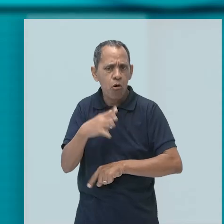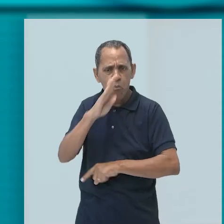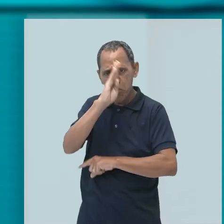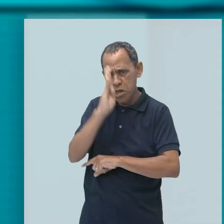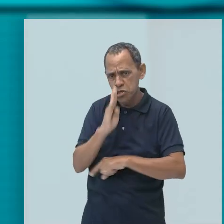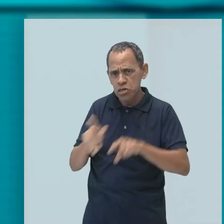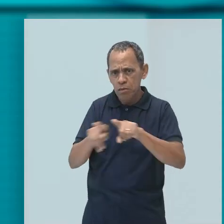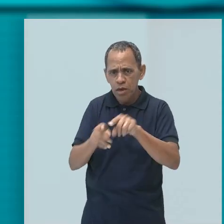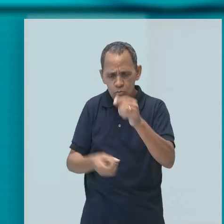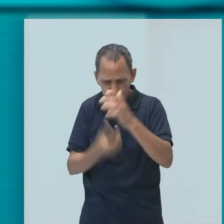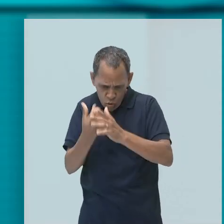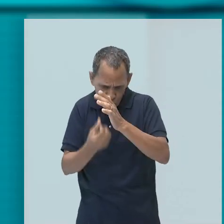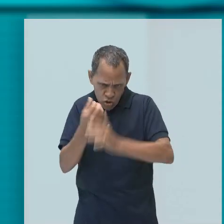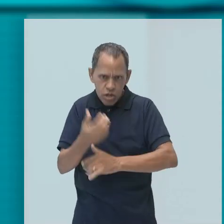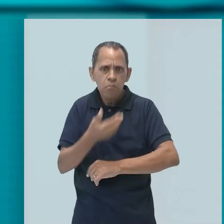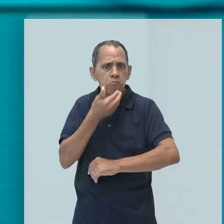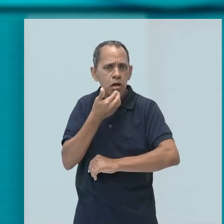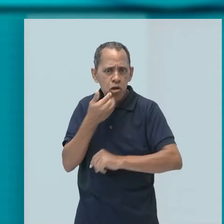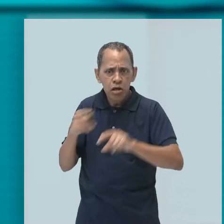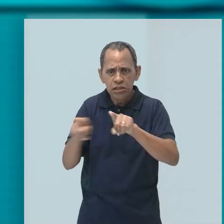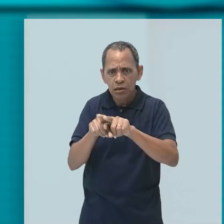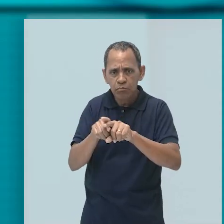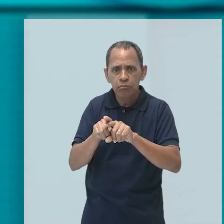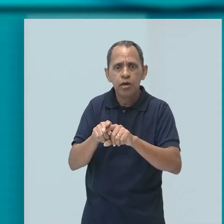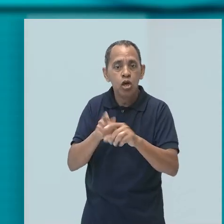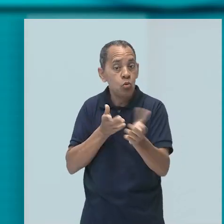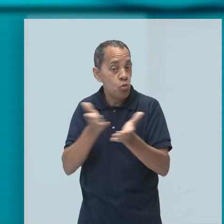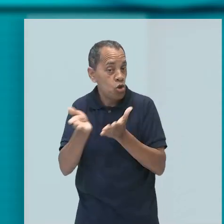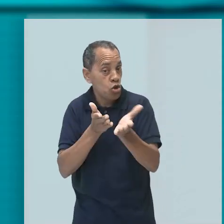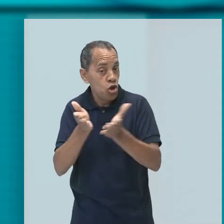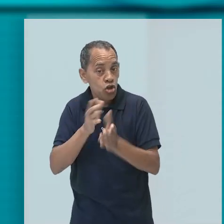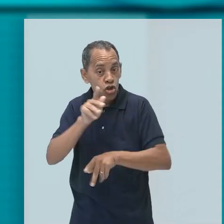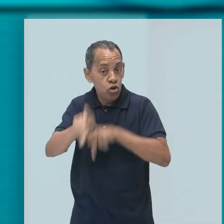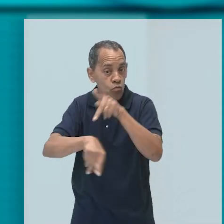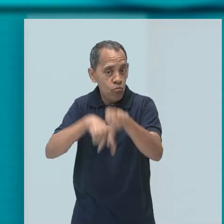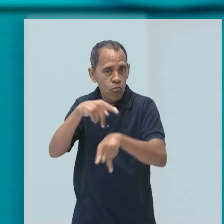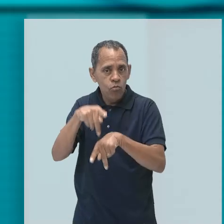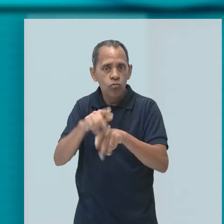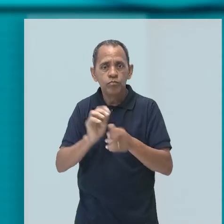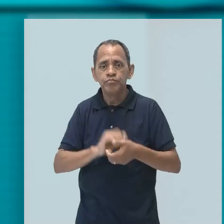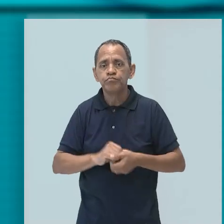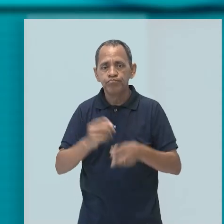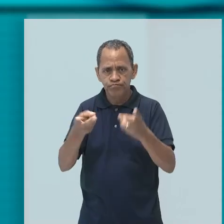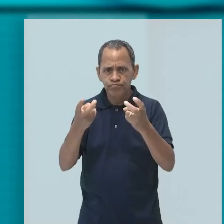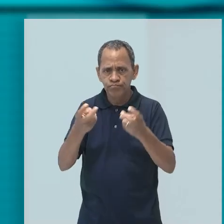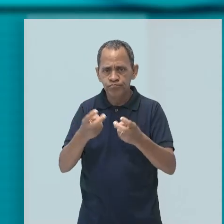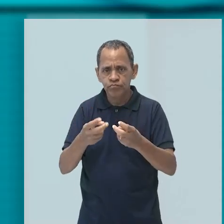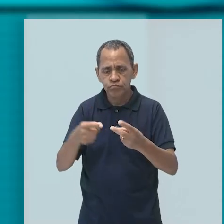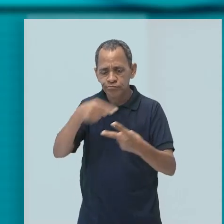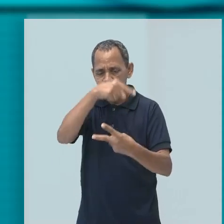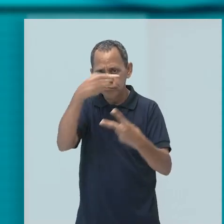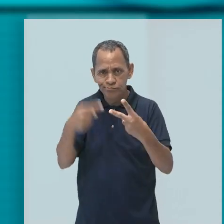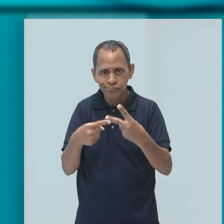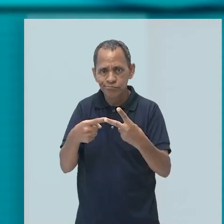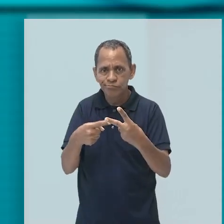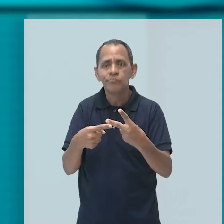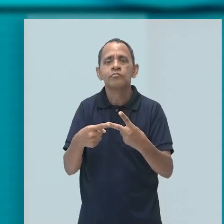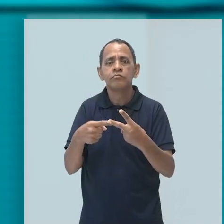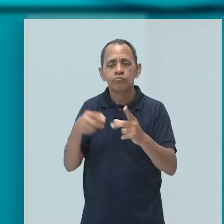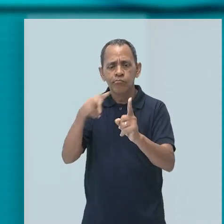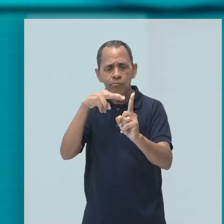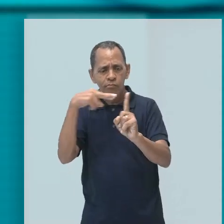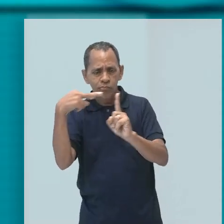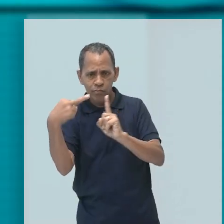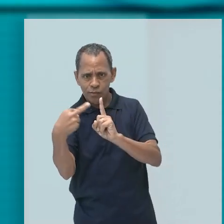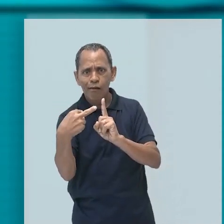poder produzir mais e melhor para atender a nossa população. Então vejam que são duas formas de enxergar a